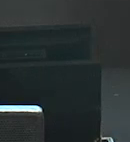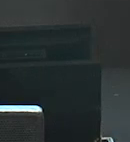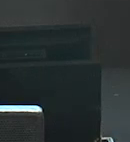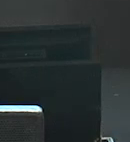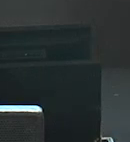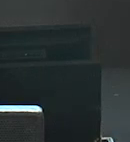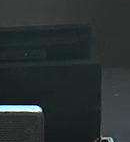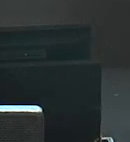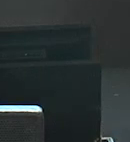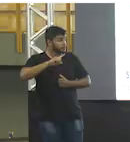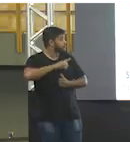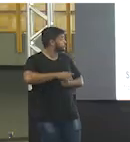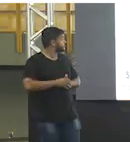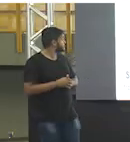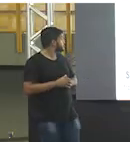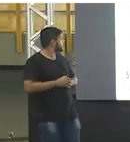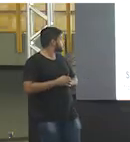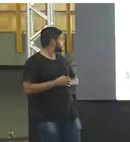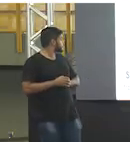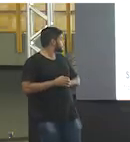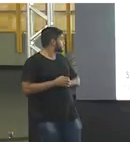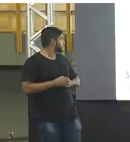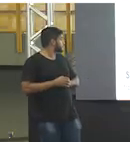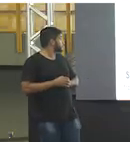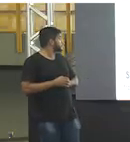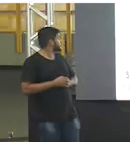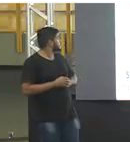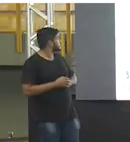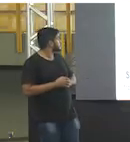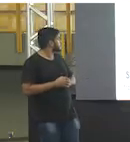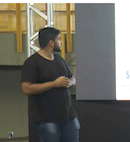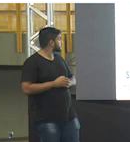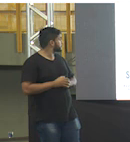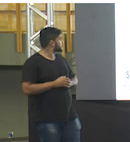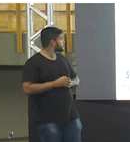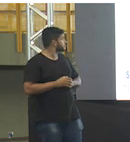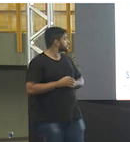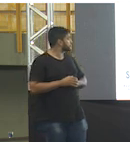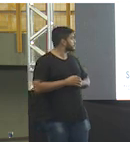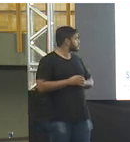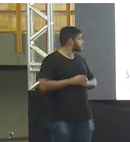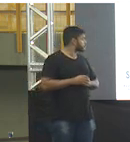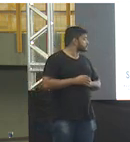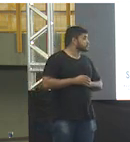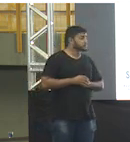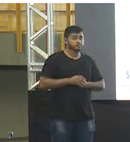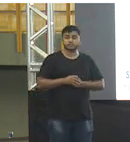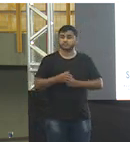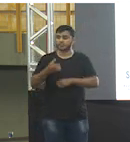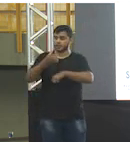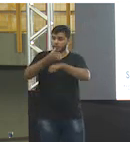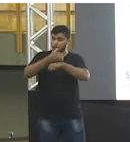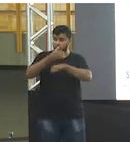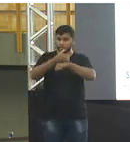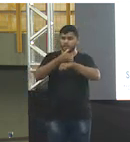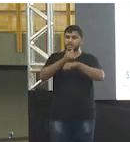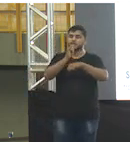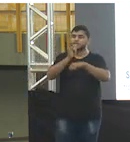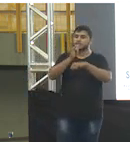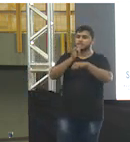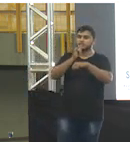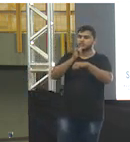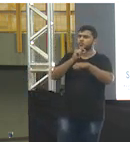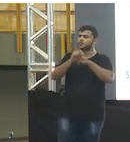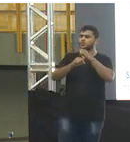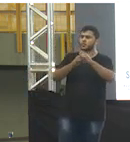gente só relembrar: sistema aberto, sistema fechado e sistema isolado. Num sistema aberto, como eu mostro aqui para vocês,